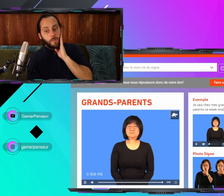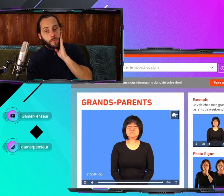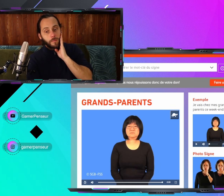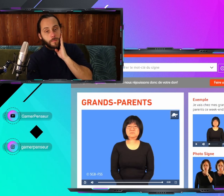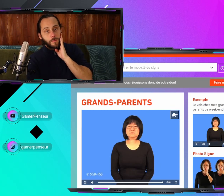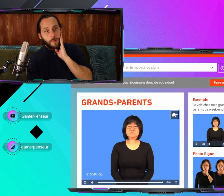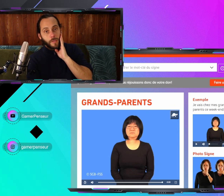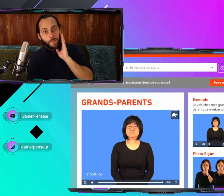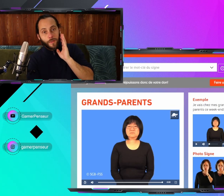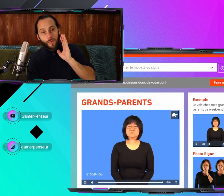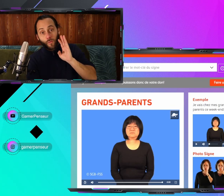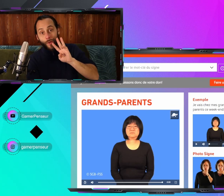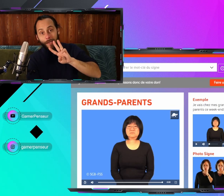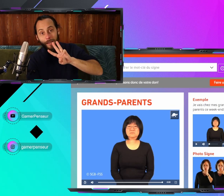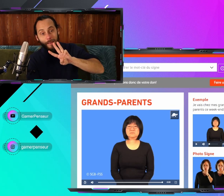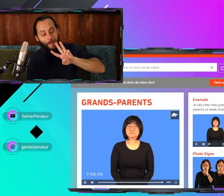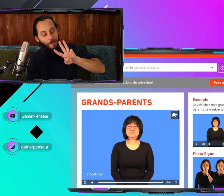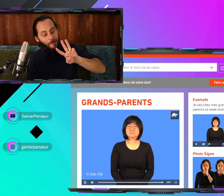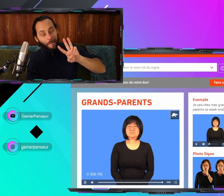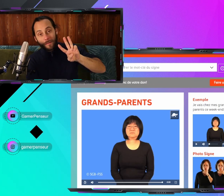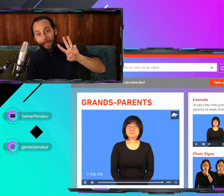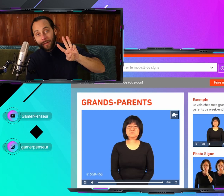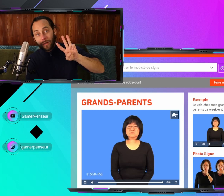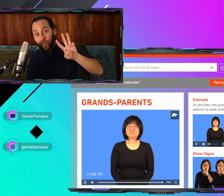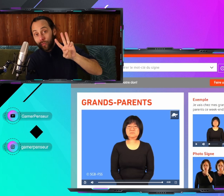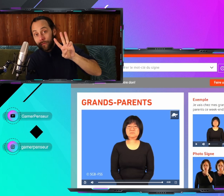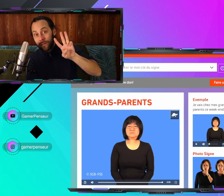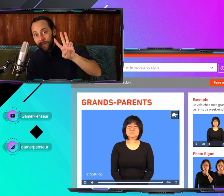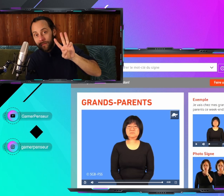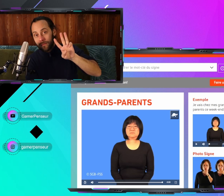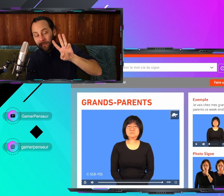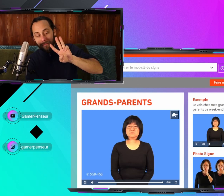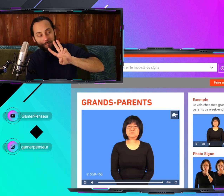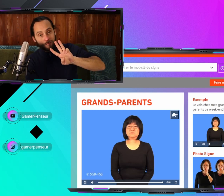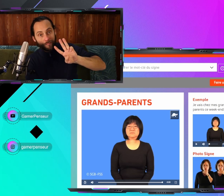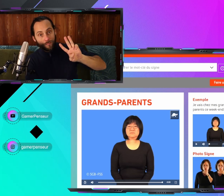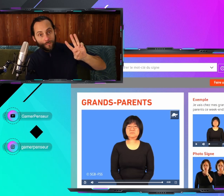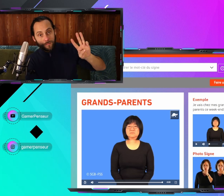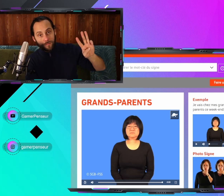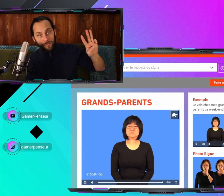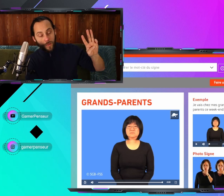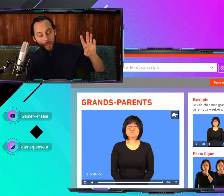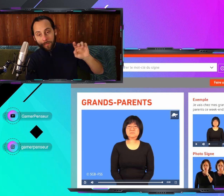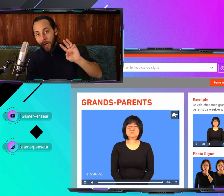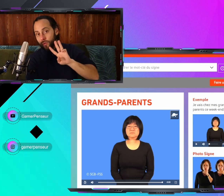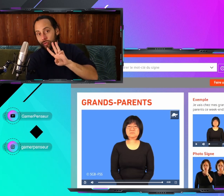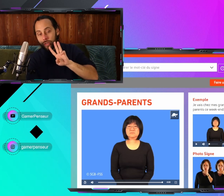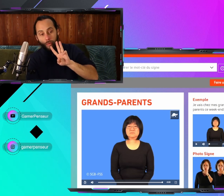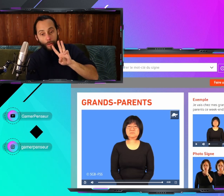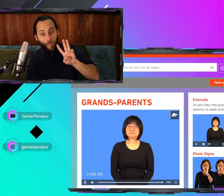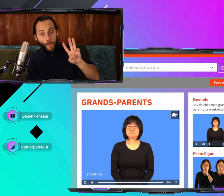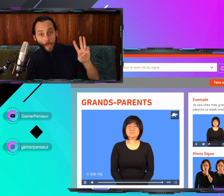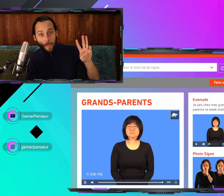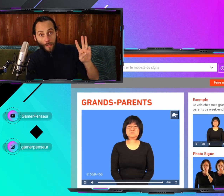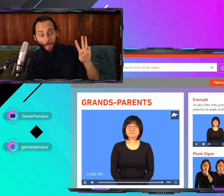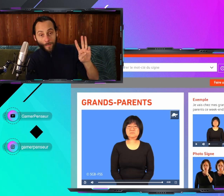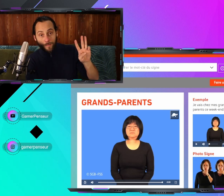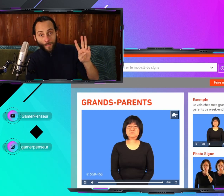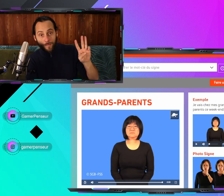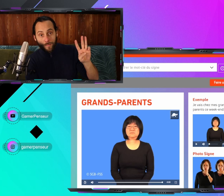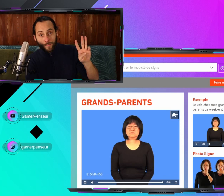Grands-parents. Et puis ce week-end, c'est un W qui part de gauche à droite.